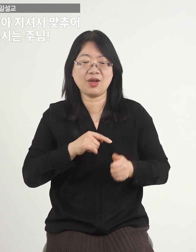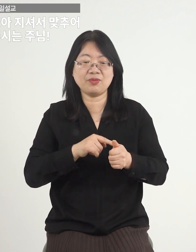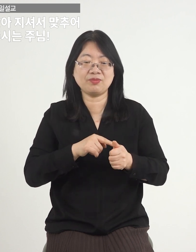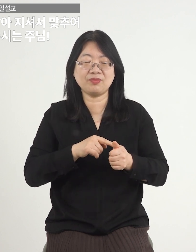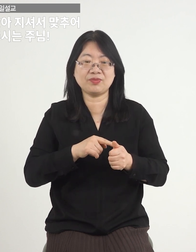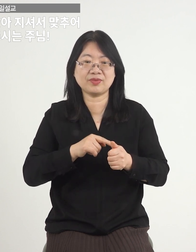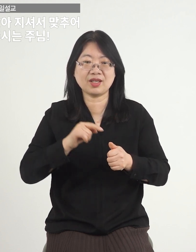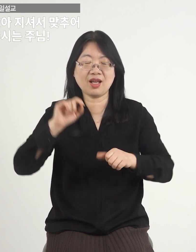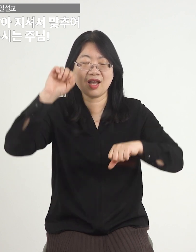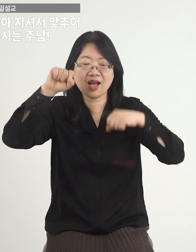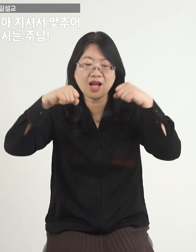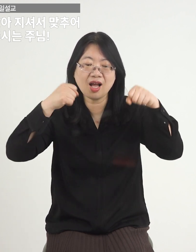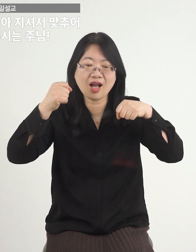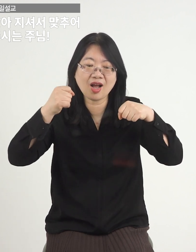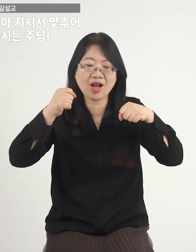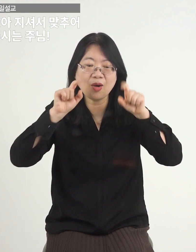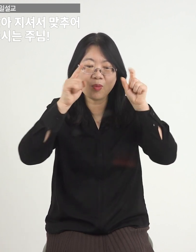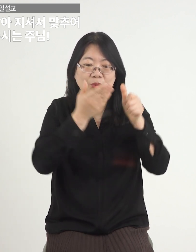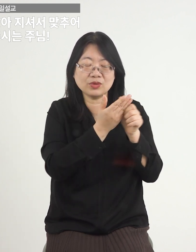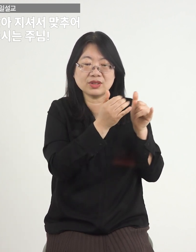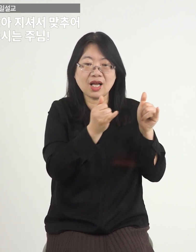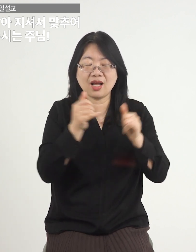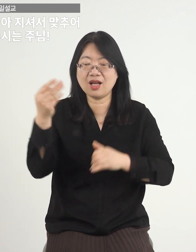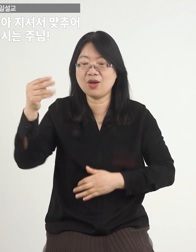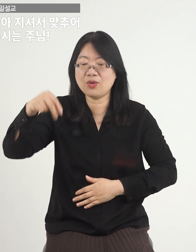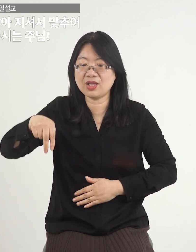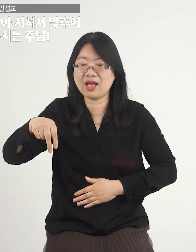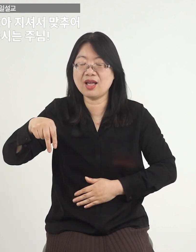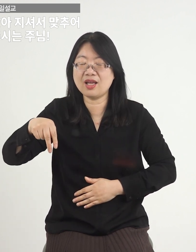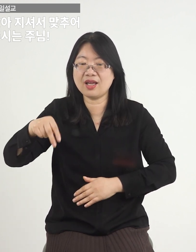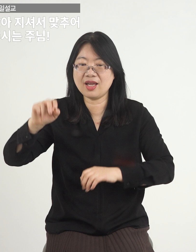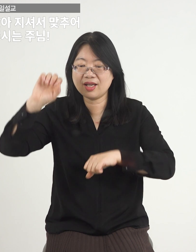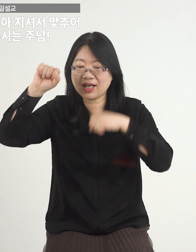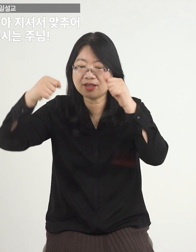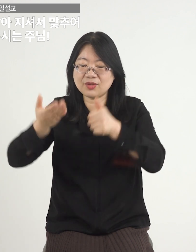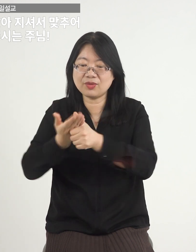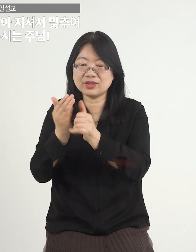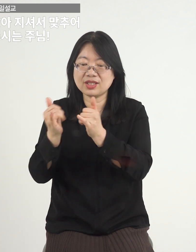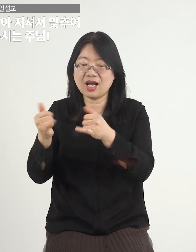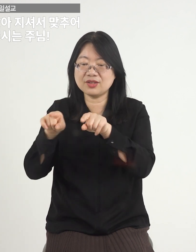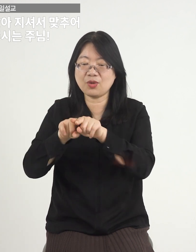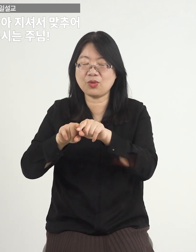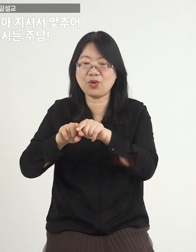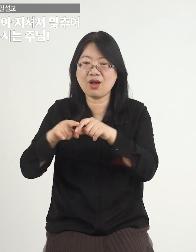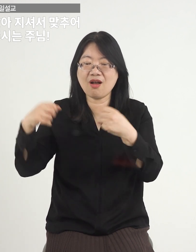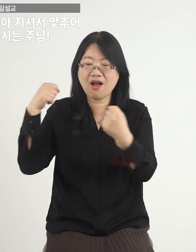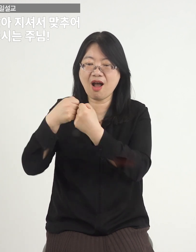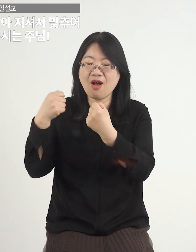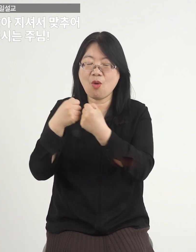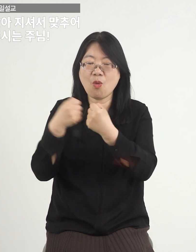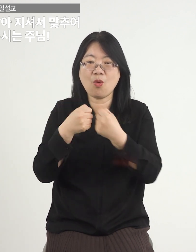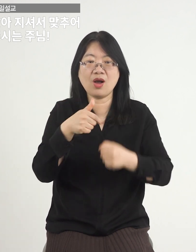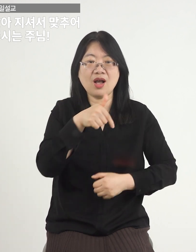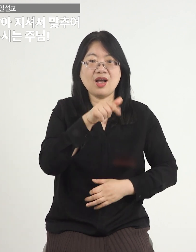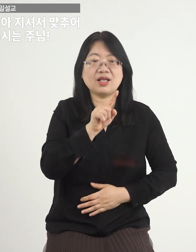가축의 목자와 롯의 가축의 목자가 서로 다투고 또 가나안 사람과 브리스 사람도 그 땅에